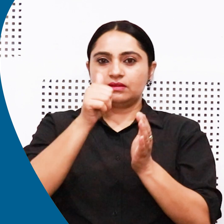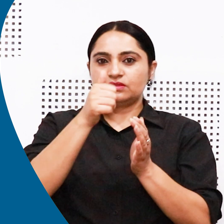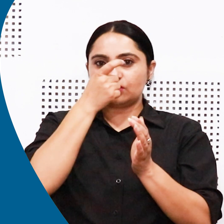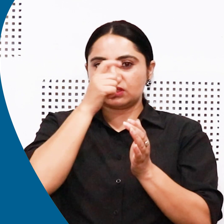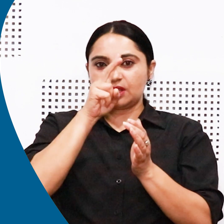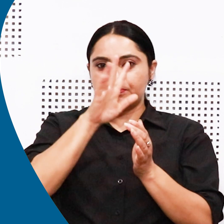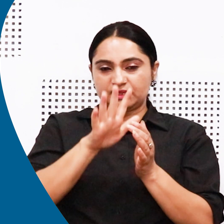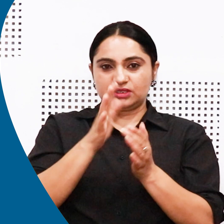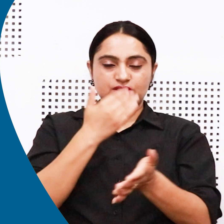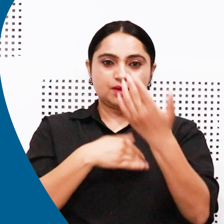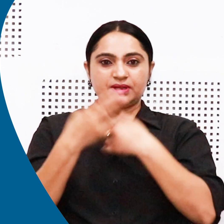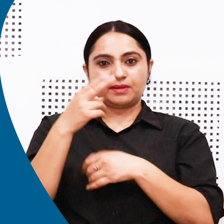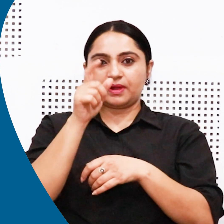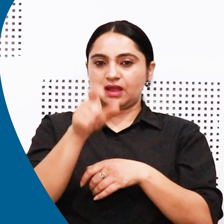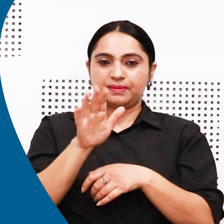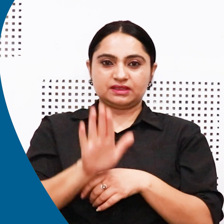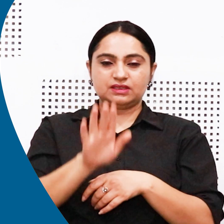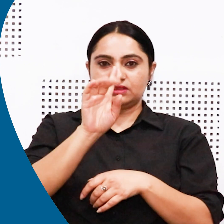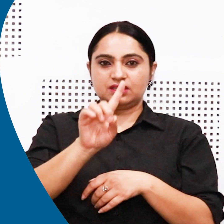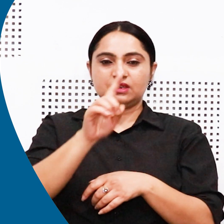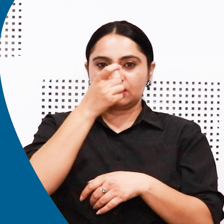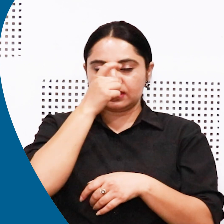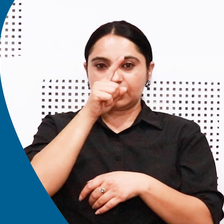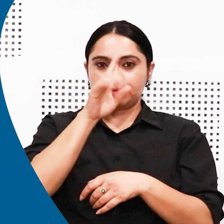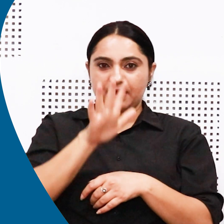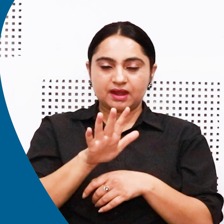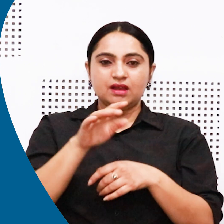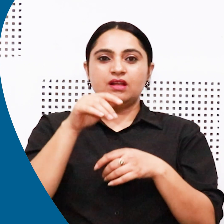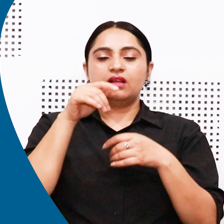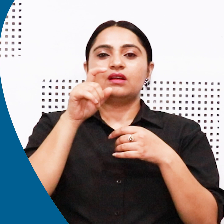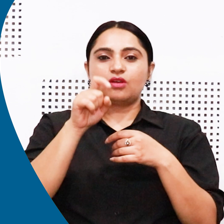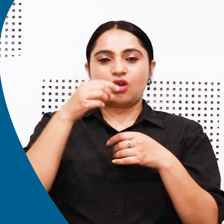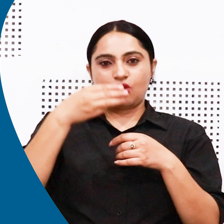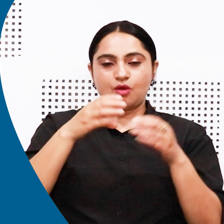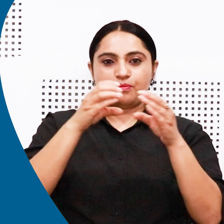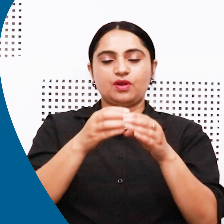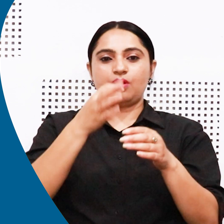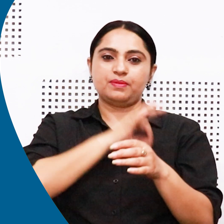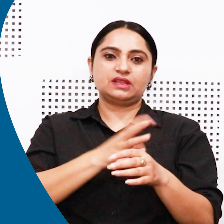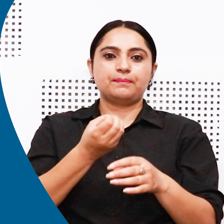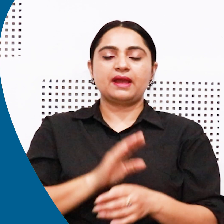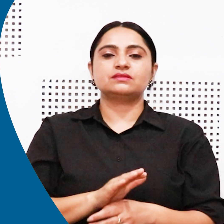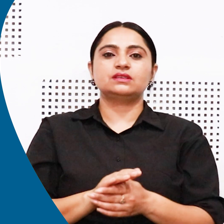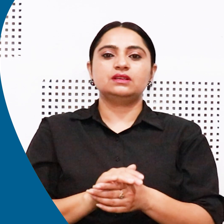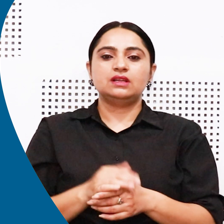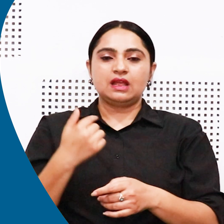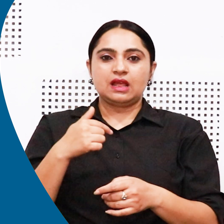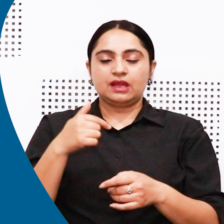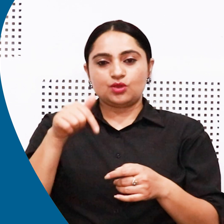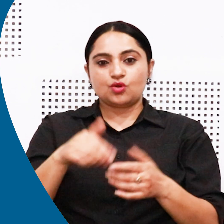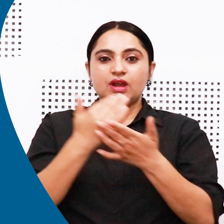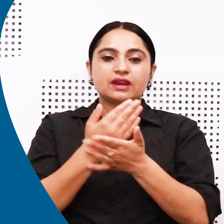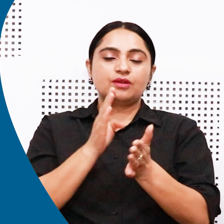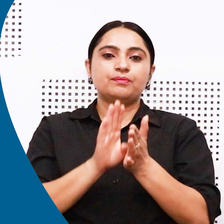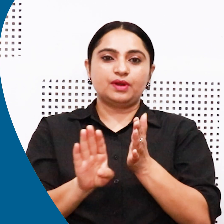आदमी 112 जना घ वर्ग के भत्ता खाए। हाम्रो पालिका कार्यक्रमबाट पालिकावासीले आफ्नो क्षेत्रमा